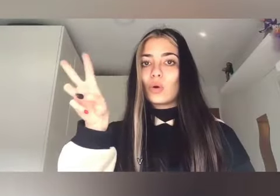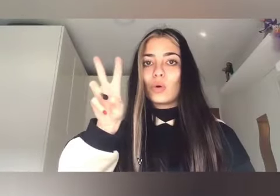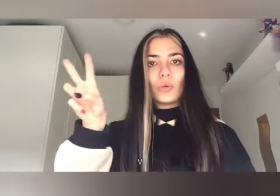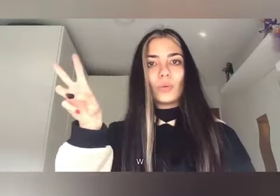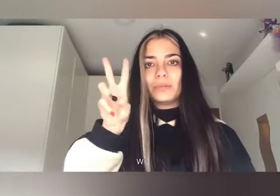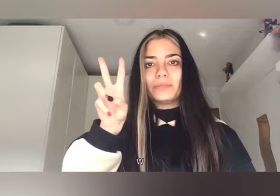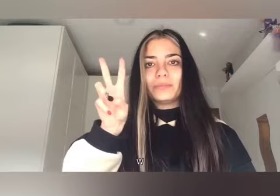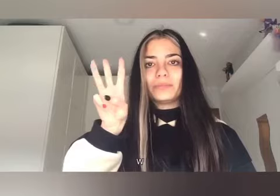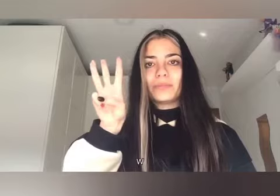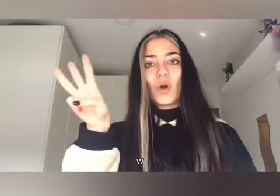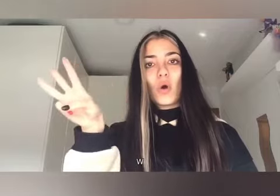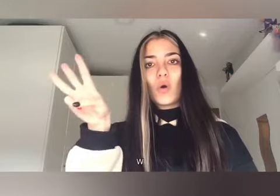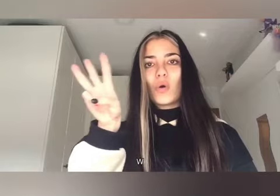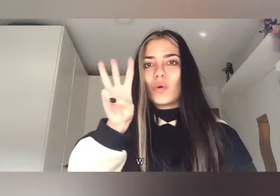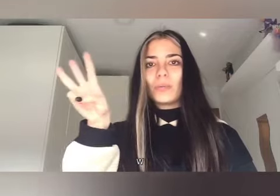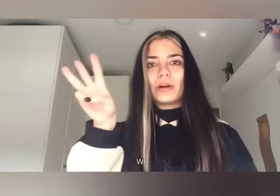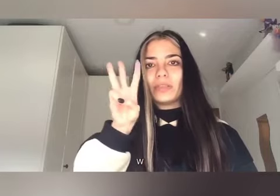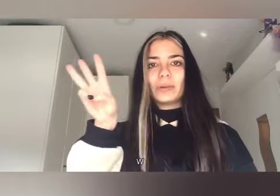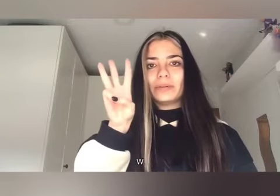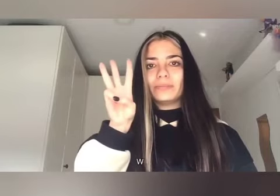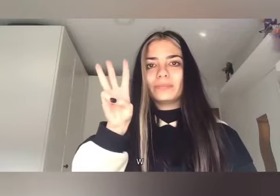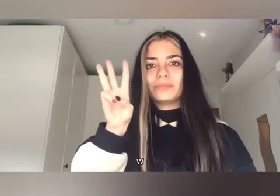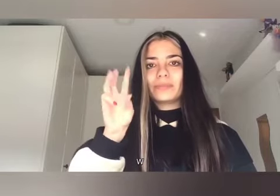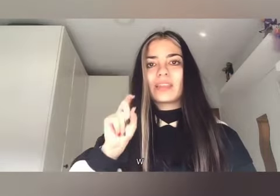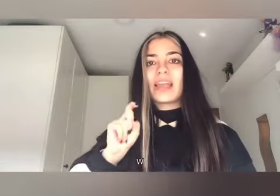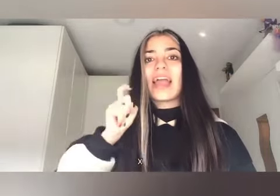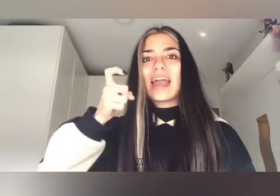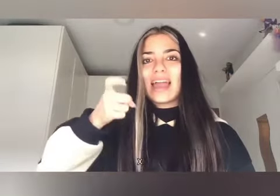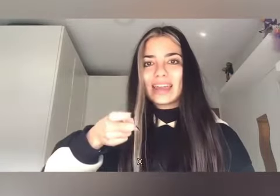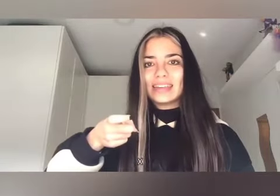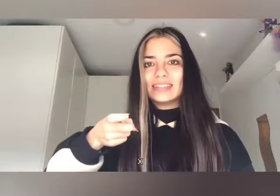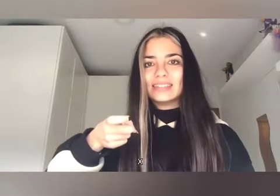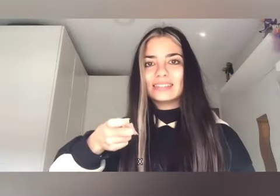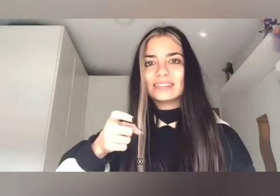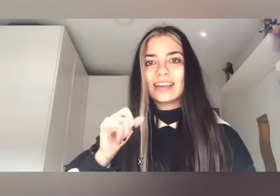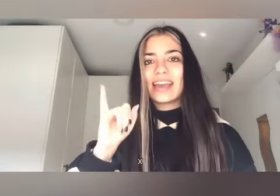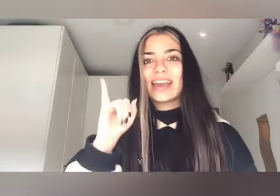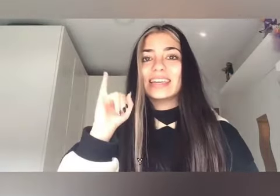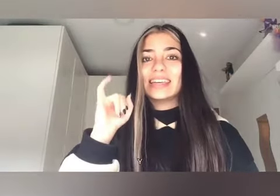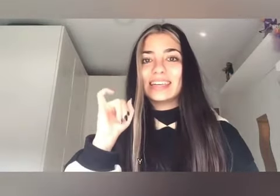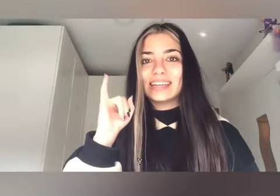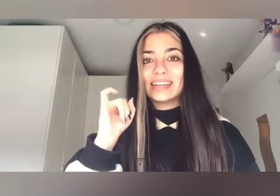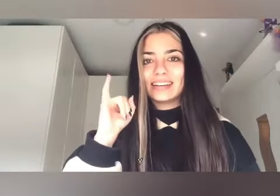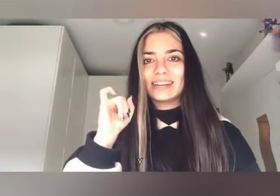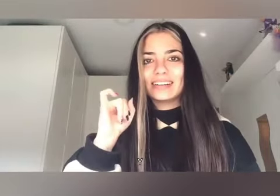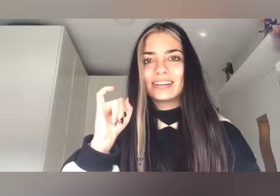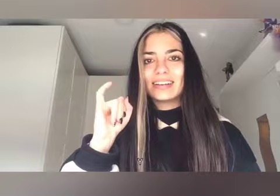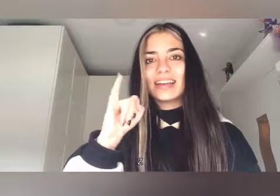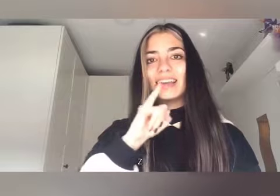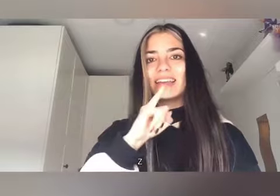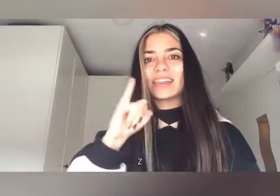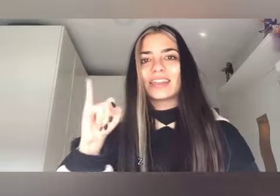V, W, X, Y, Z.